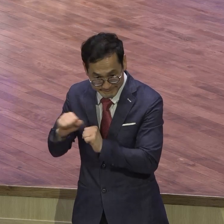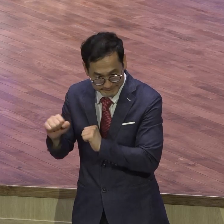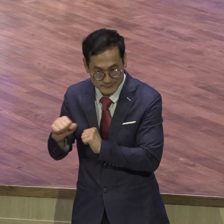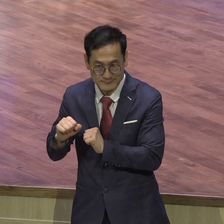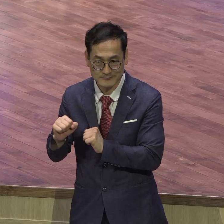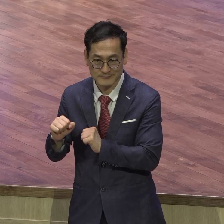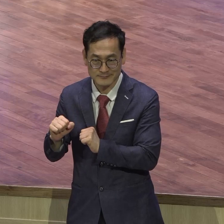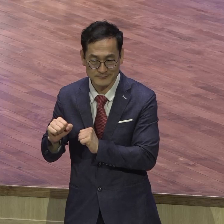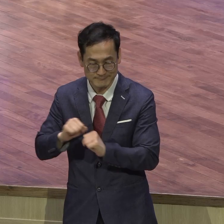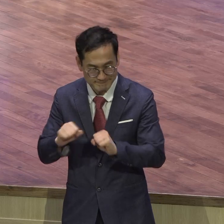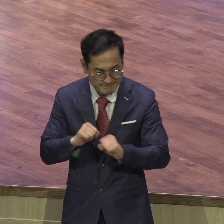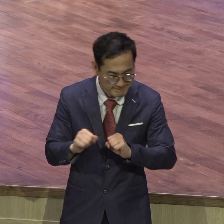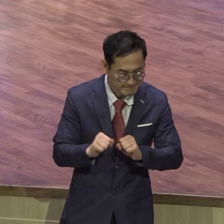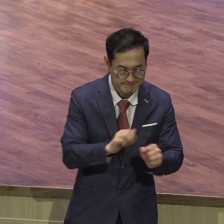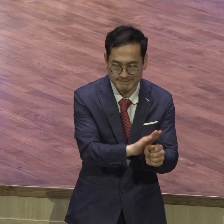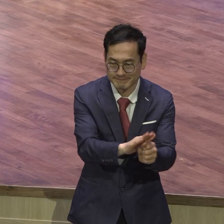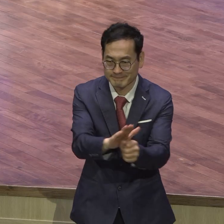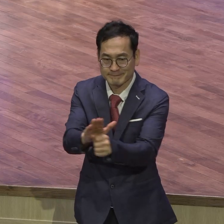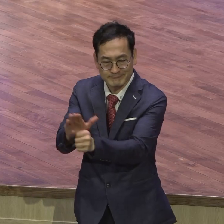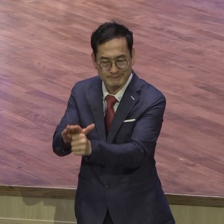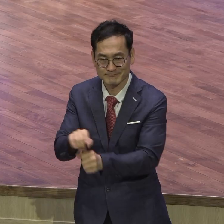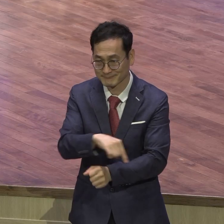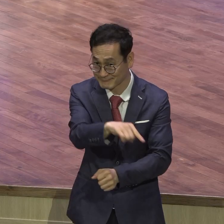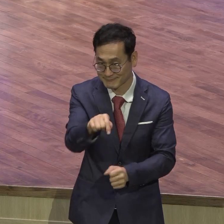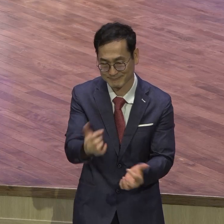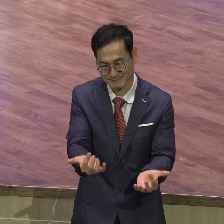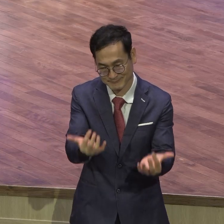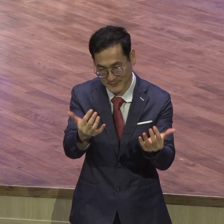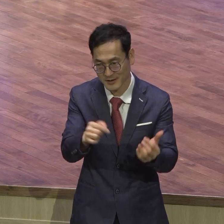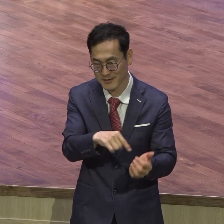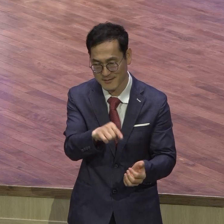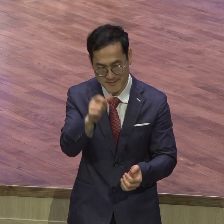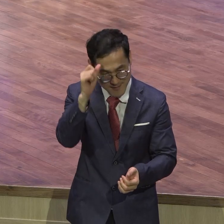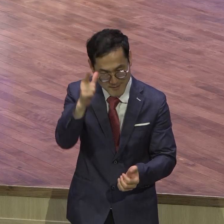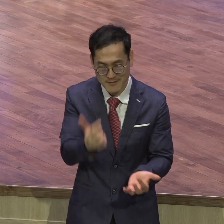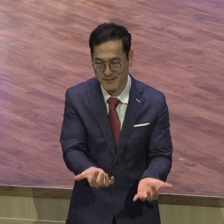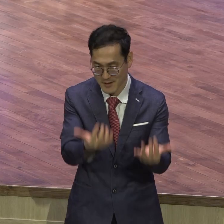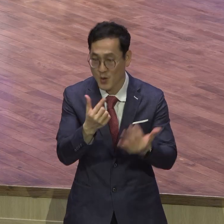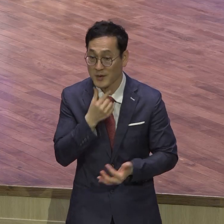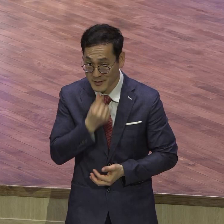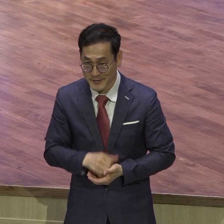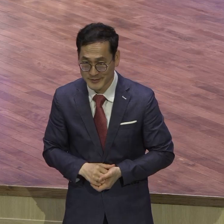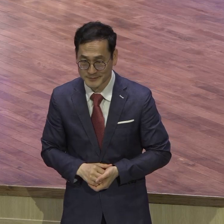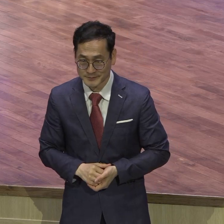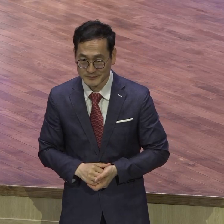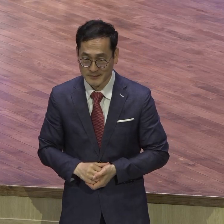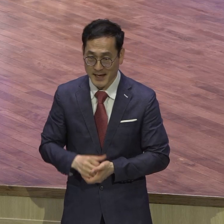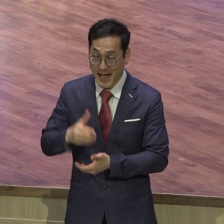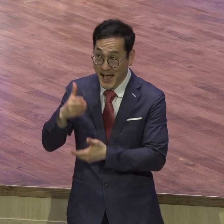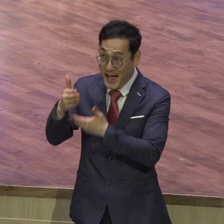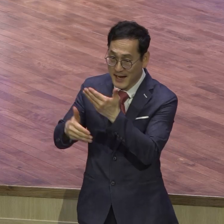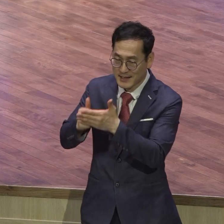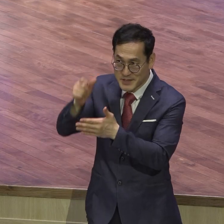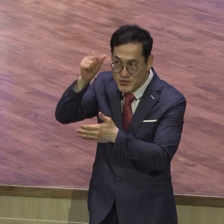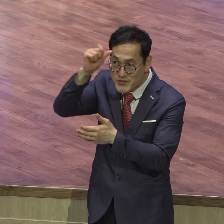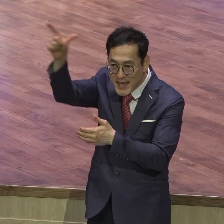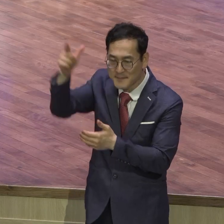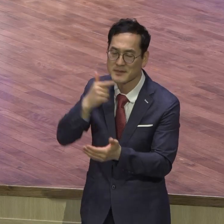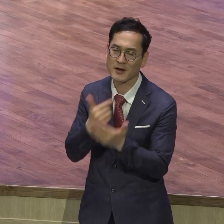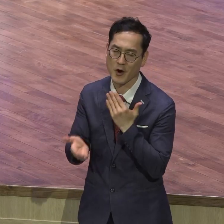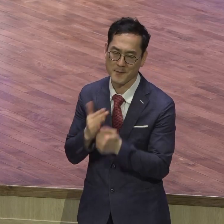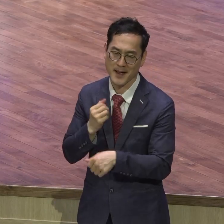현장에 일어나게 하여 주옵사사 이 부살렐과 오리압처럼 하나님의 스케일을 체험하는 하나님의